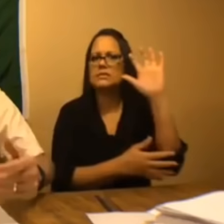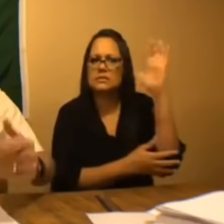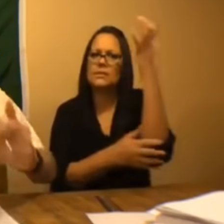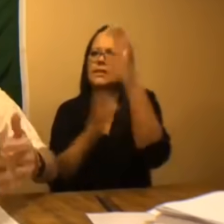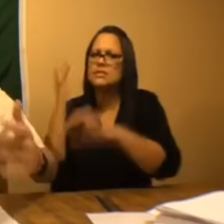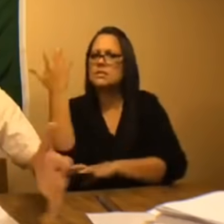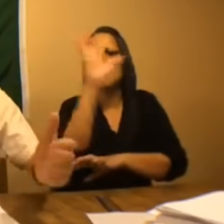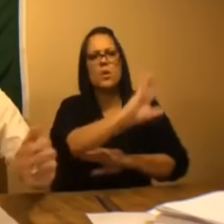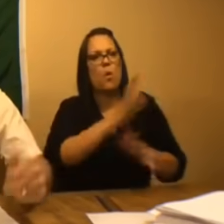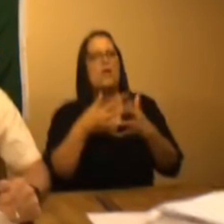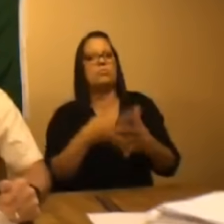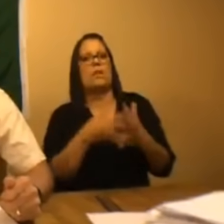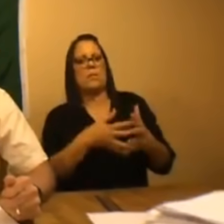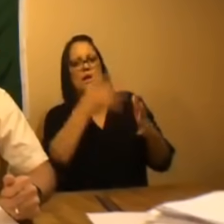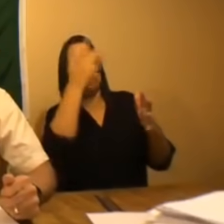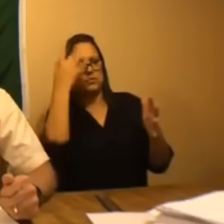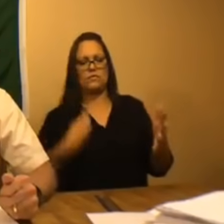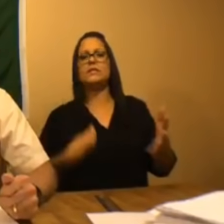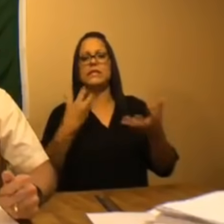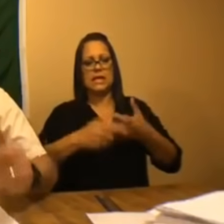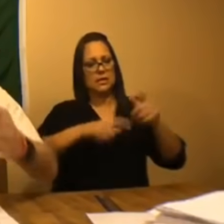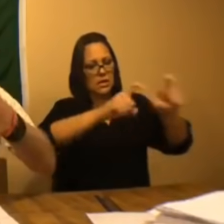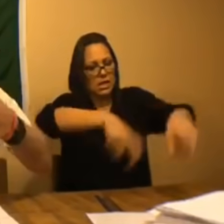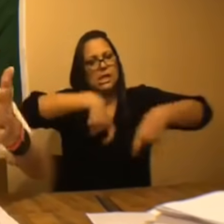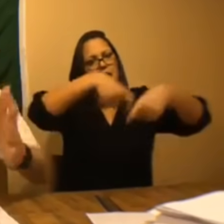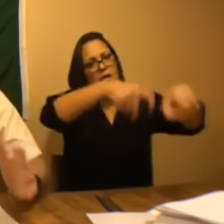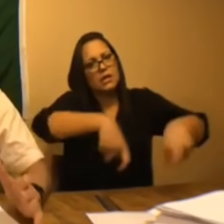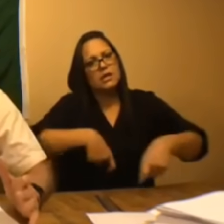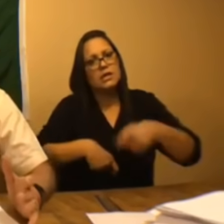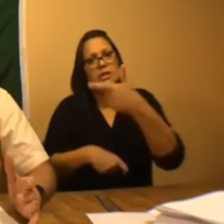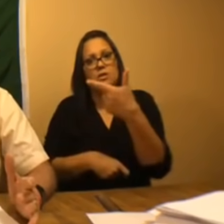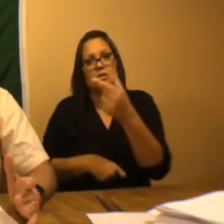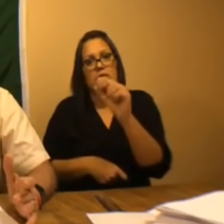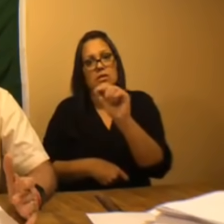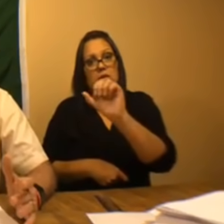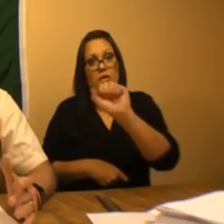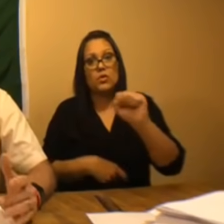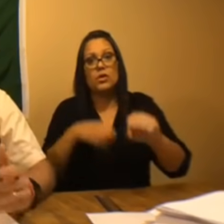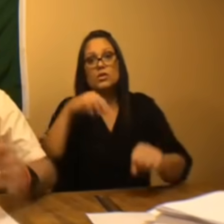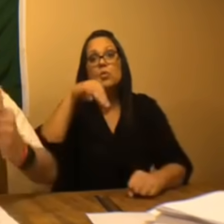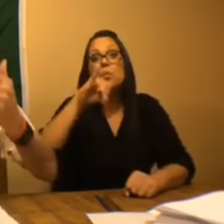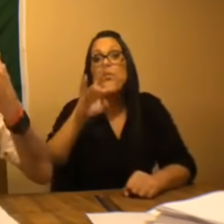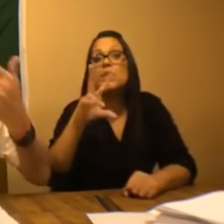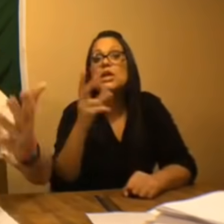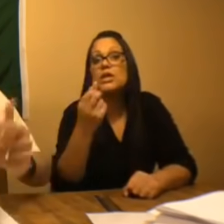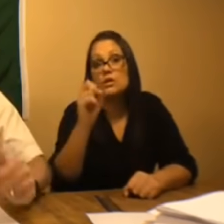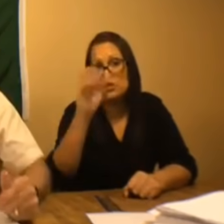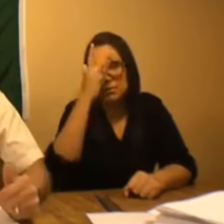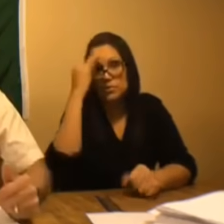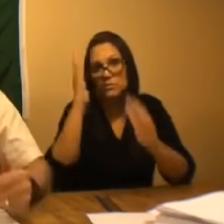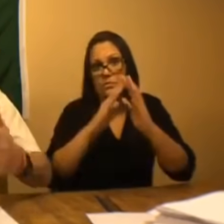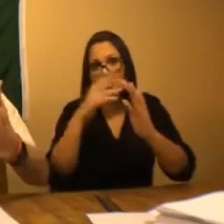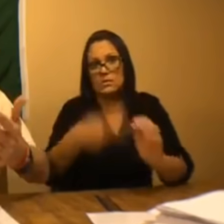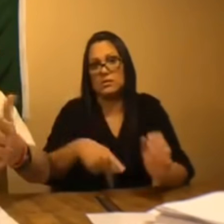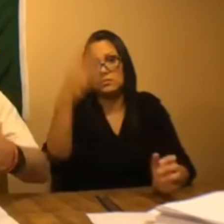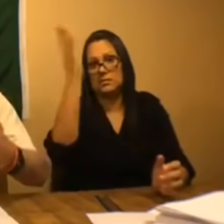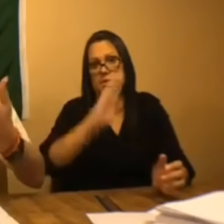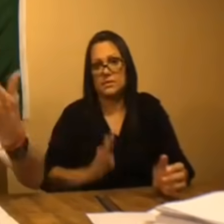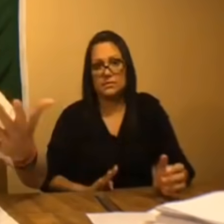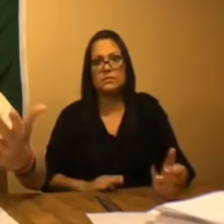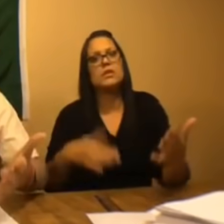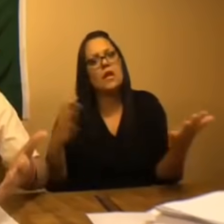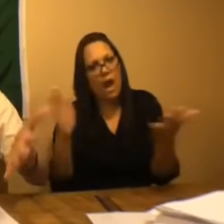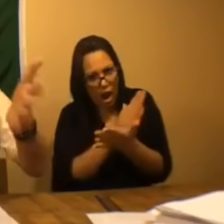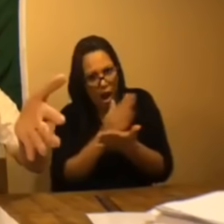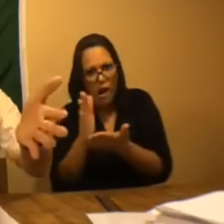mas não vamos atrapalhar a vida que quer produzir no Brasil. Somos 208 milhões de habitantes. Tá? O que está dando certo no Brasil, uma das poucas coisas